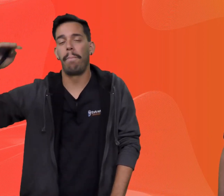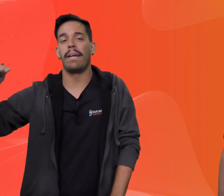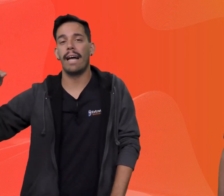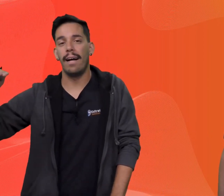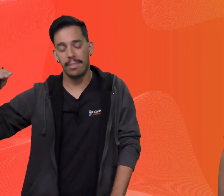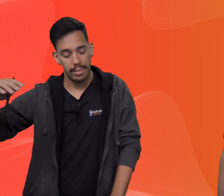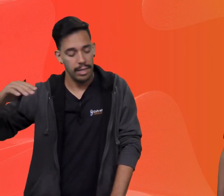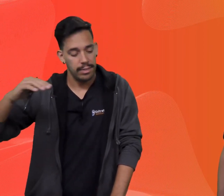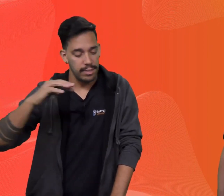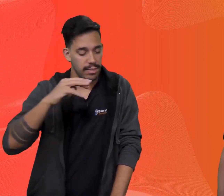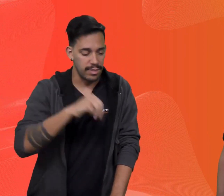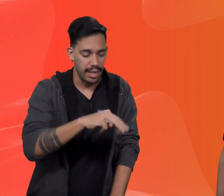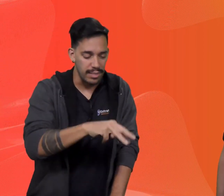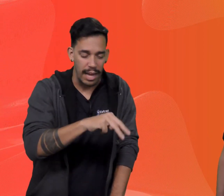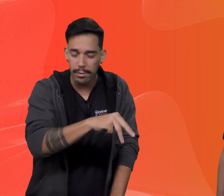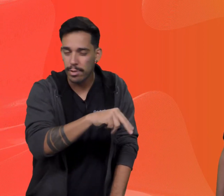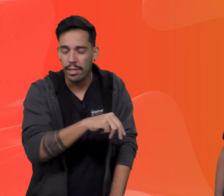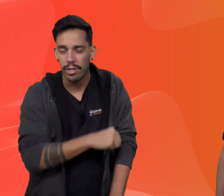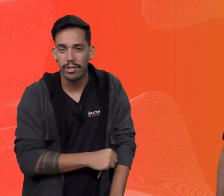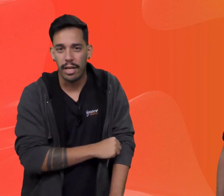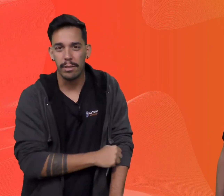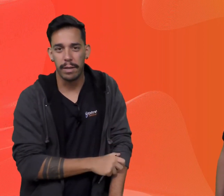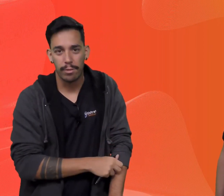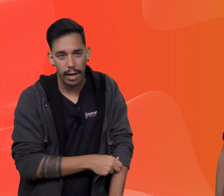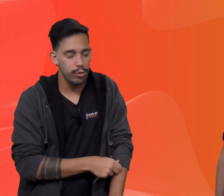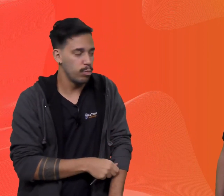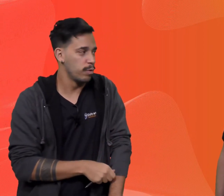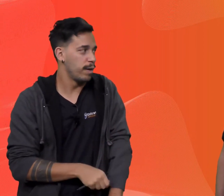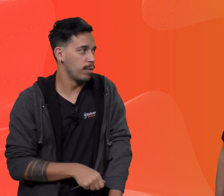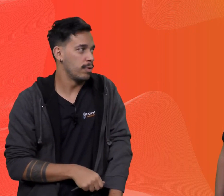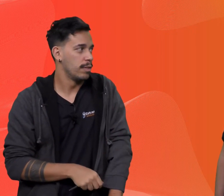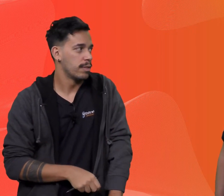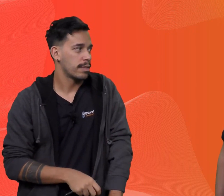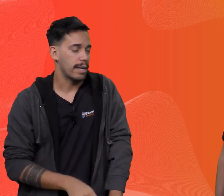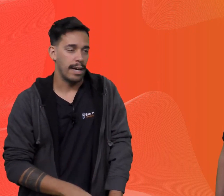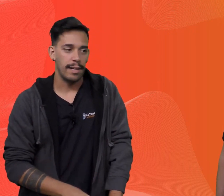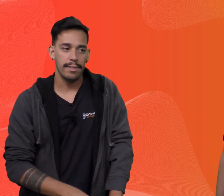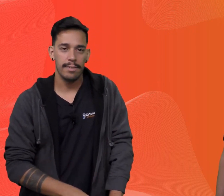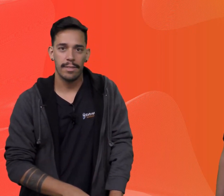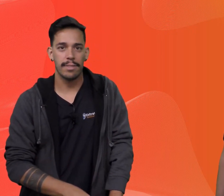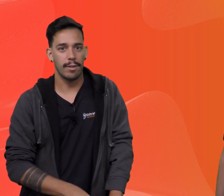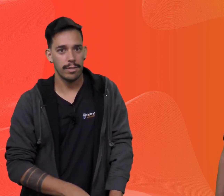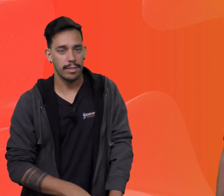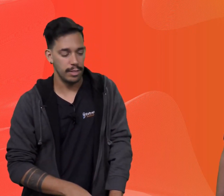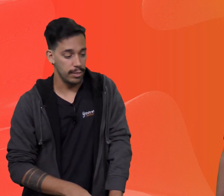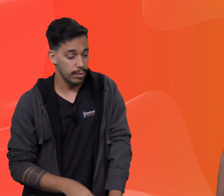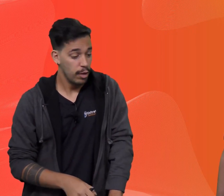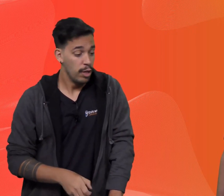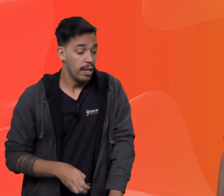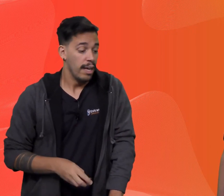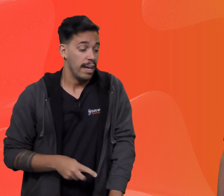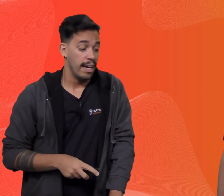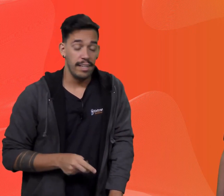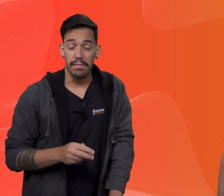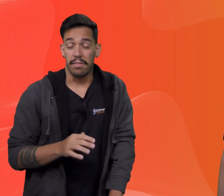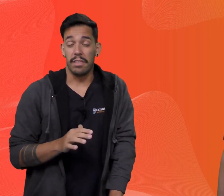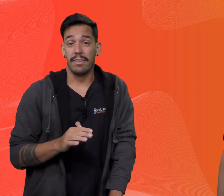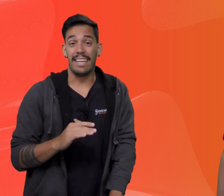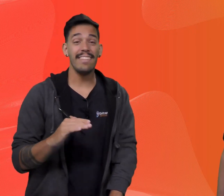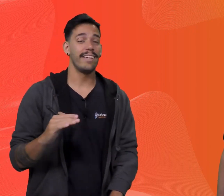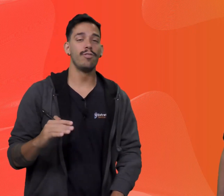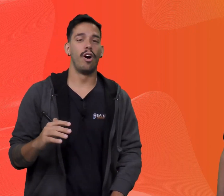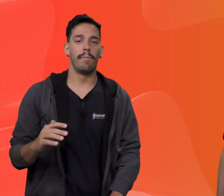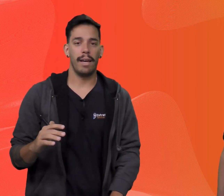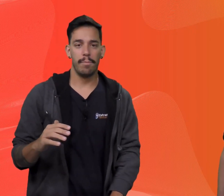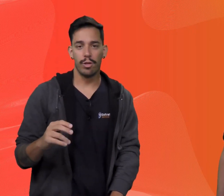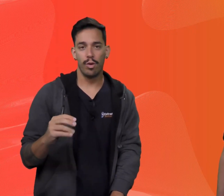muitas propriedades desses 3 átomos que ele tinha deixado em branco. Aí e aí só falta o nome. Cara, esse negócio tá sinistro. Tá duro. Ele